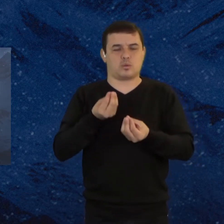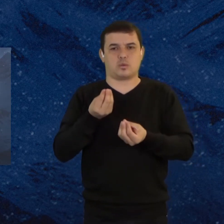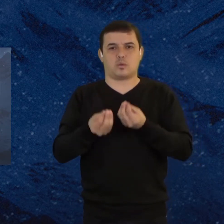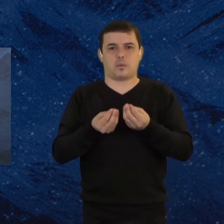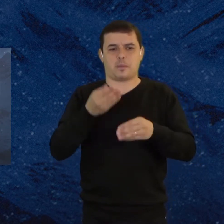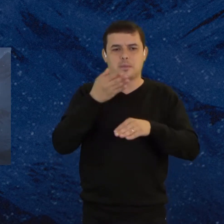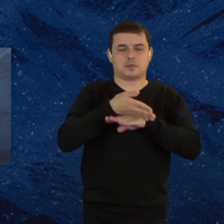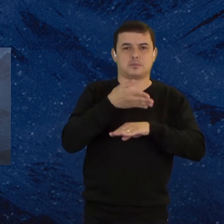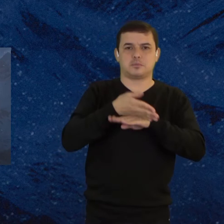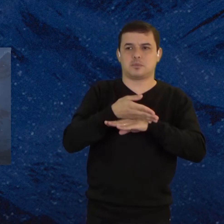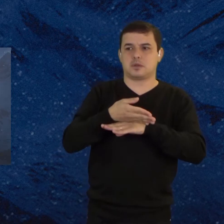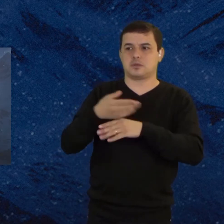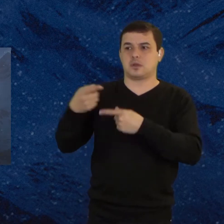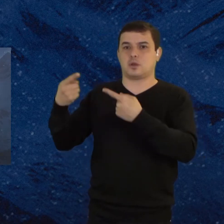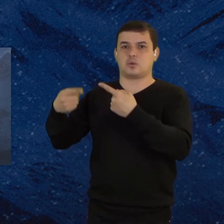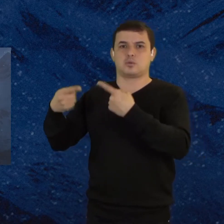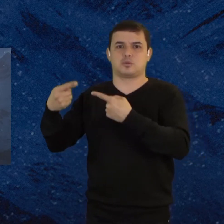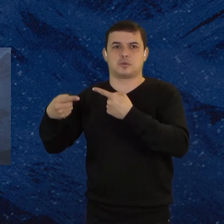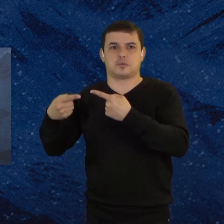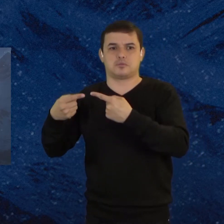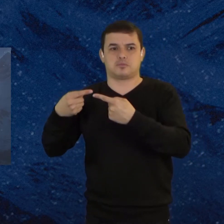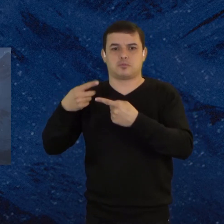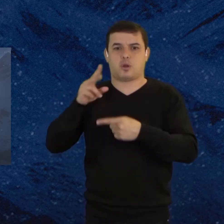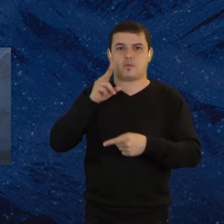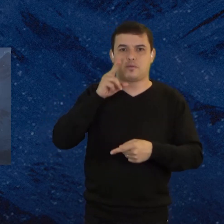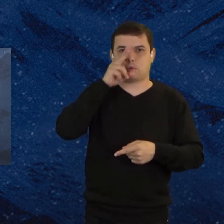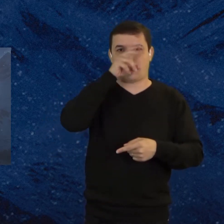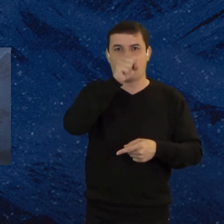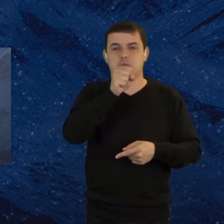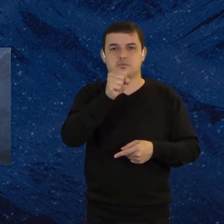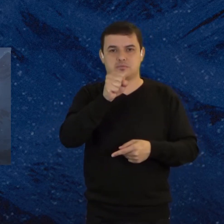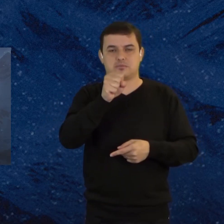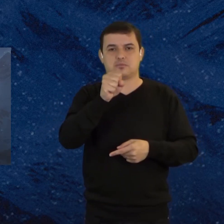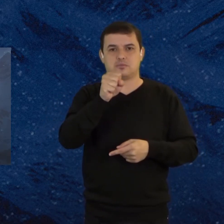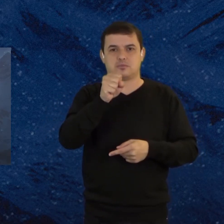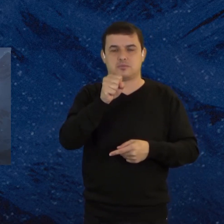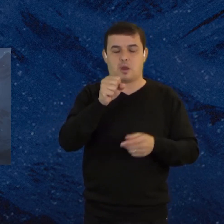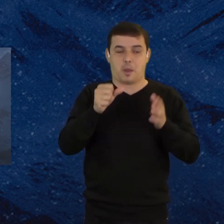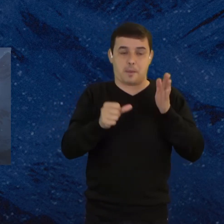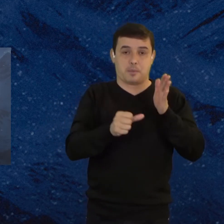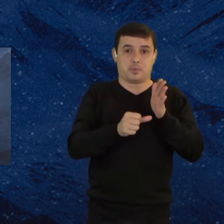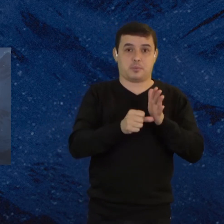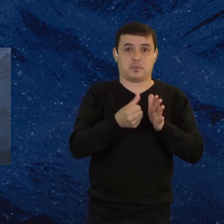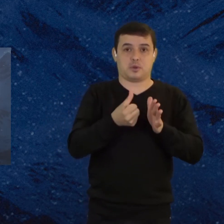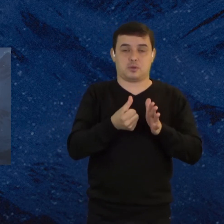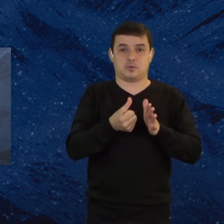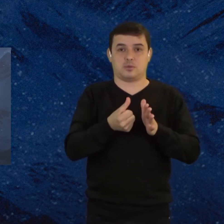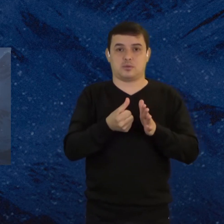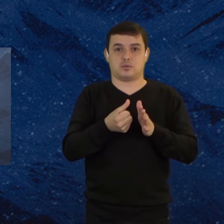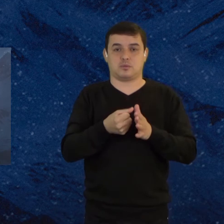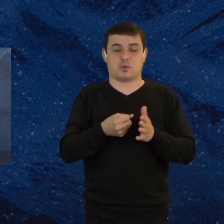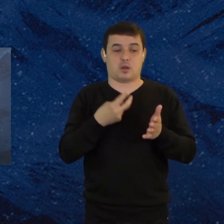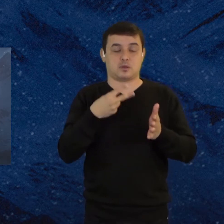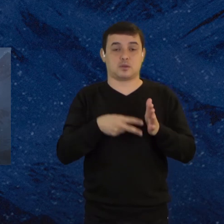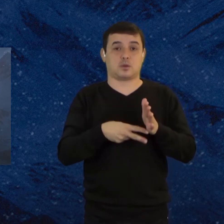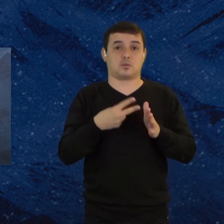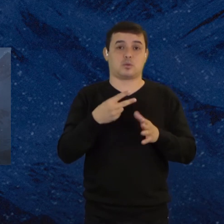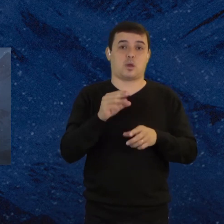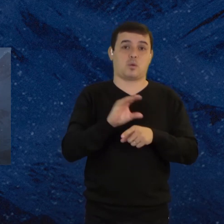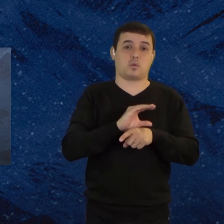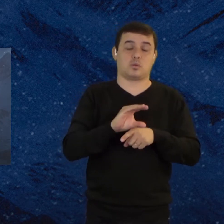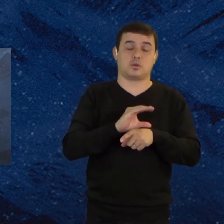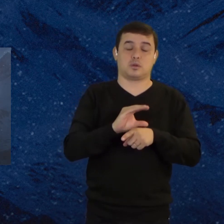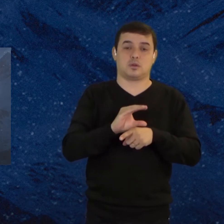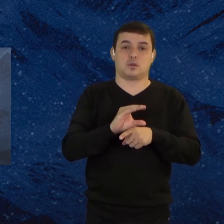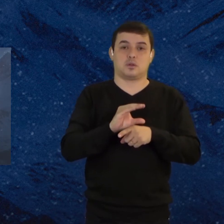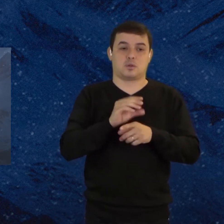participar dessa luta de uma maneira vitoriosa. Então, primeiro, lá em 2 Coríntios,